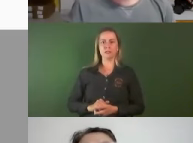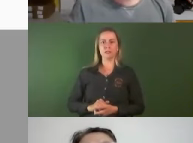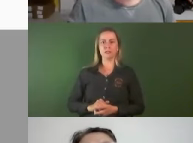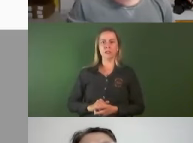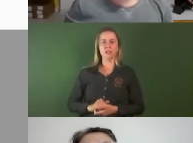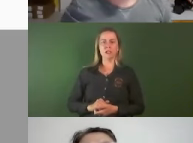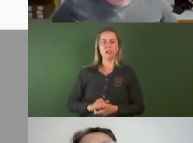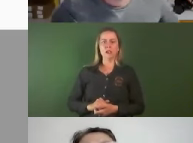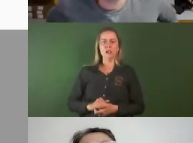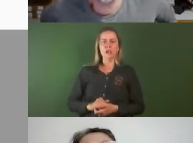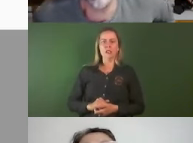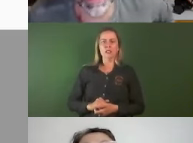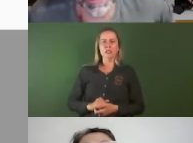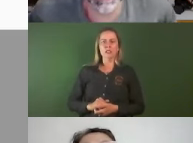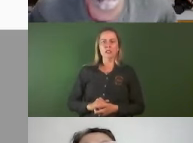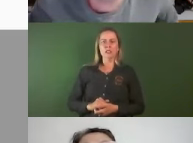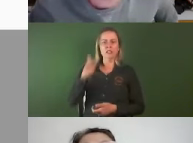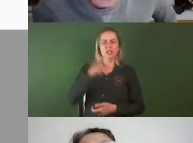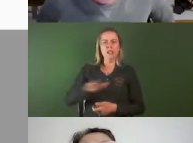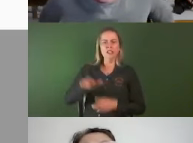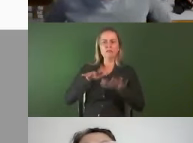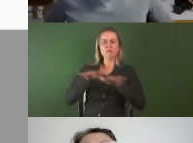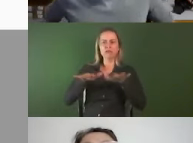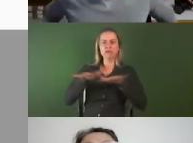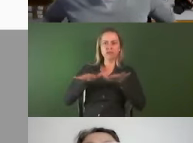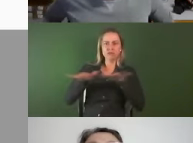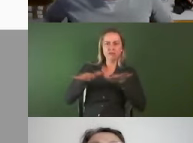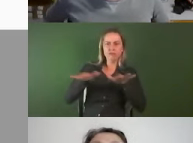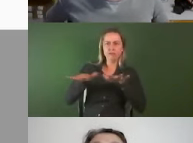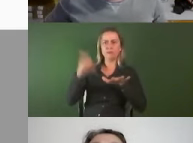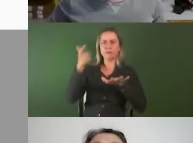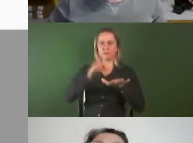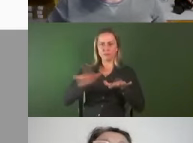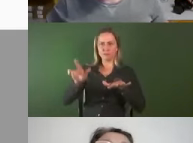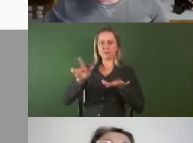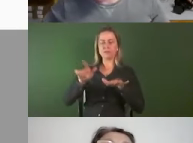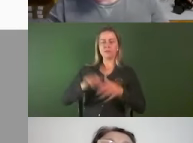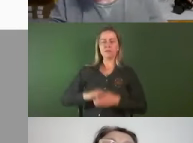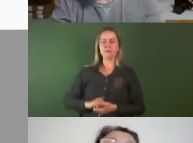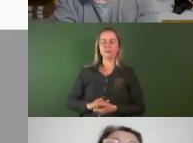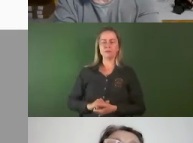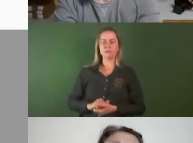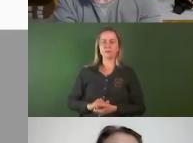De novo, tem um outro terremoto, aí surge